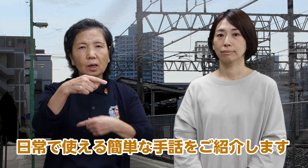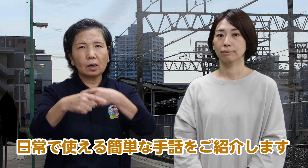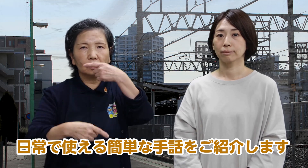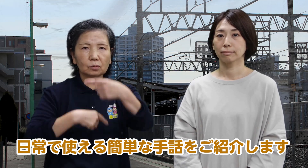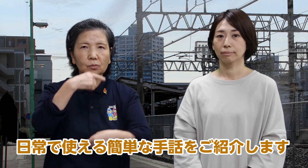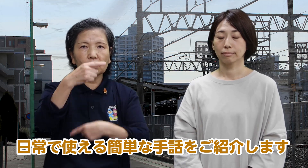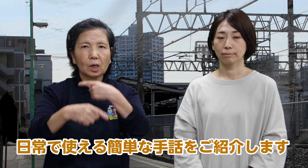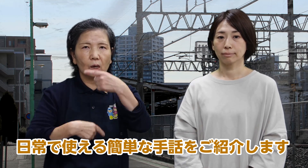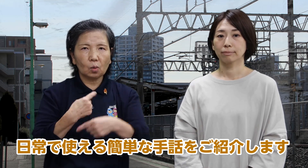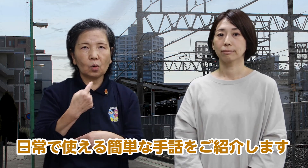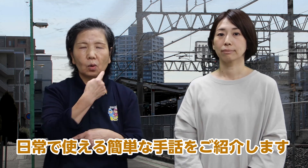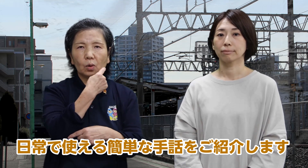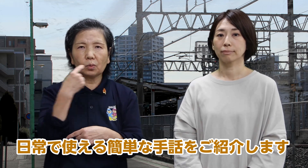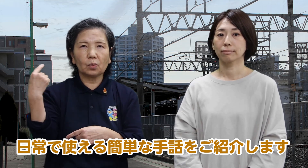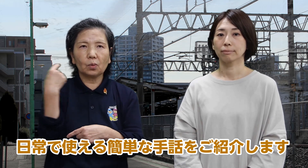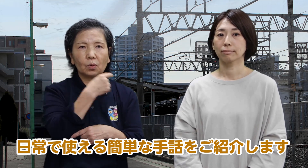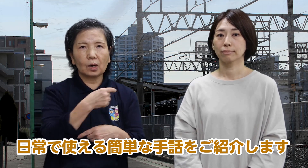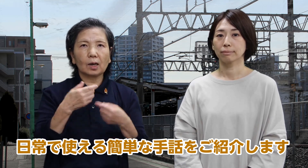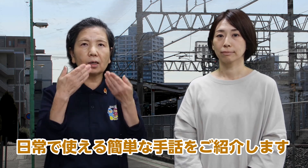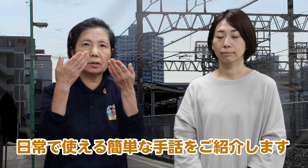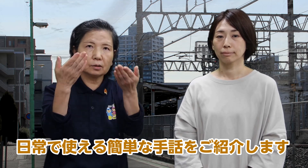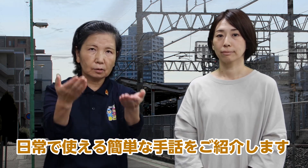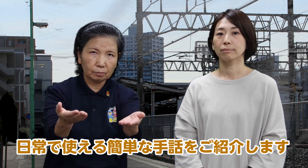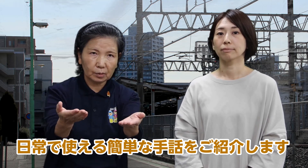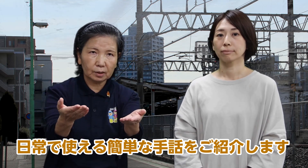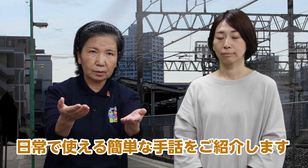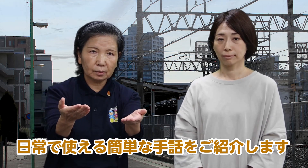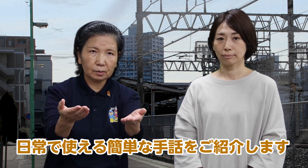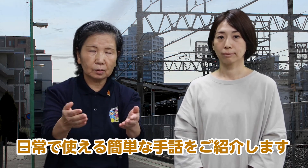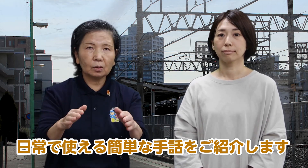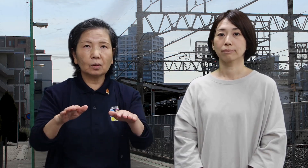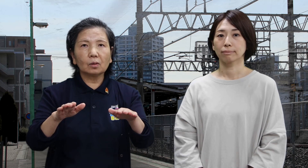簡単な手話をご紹介します。